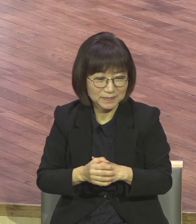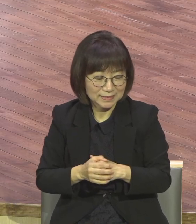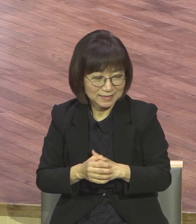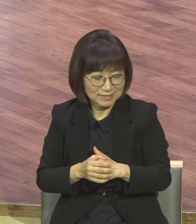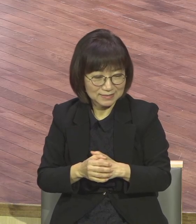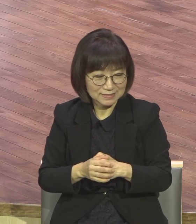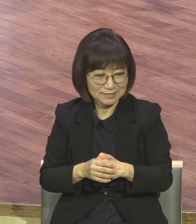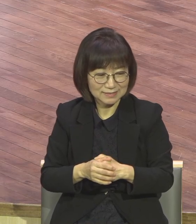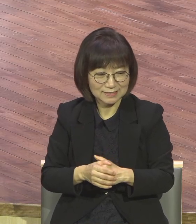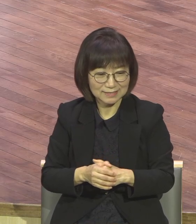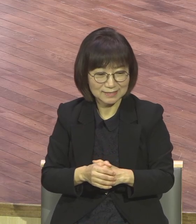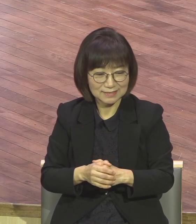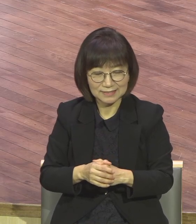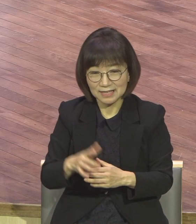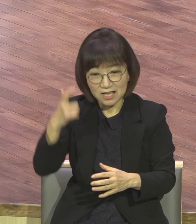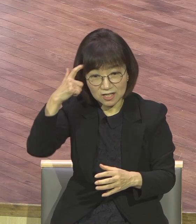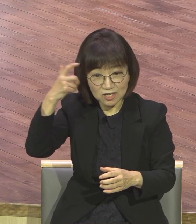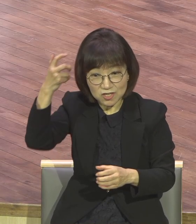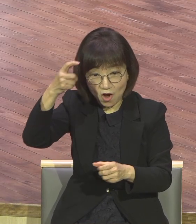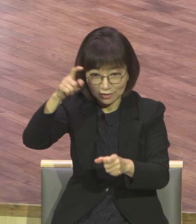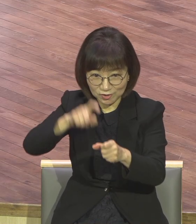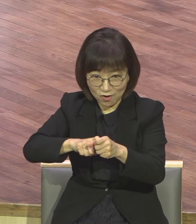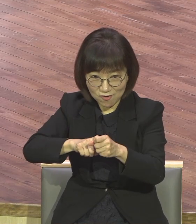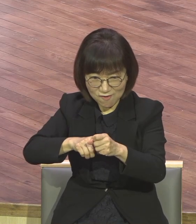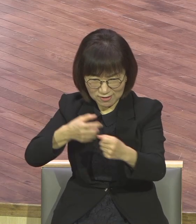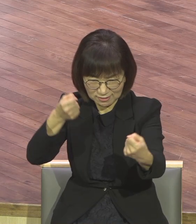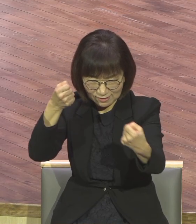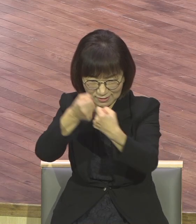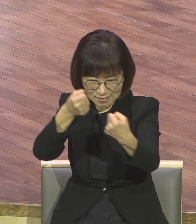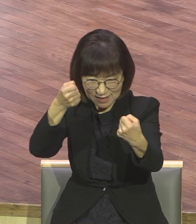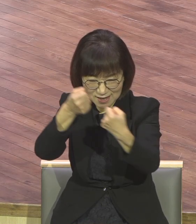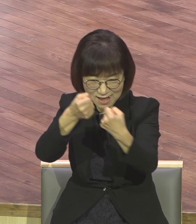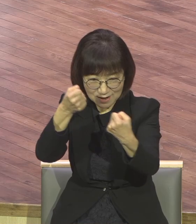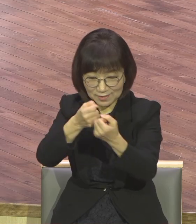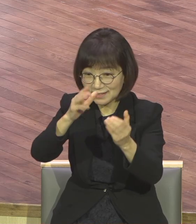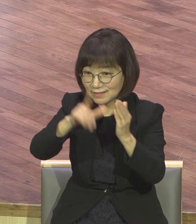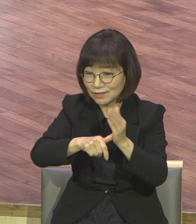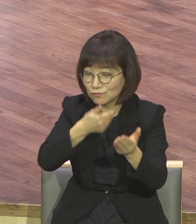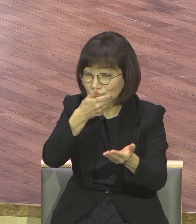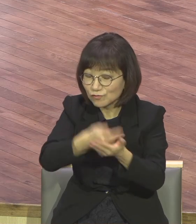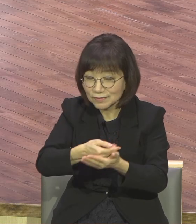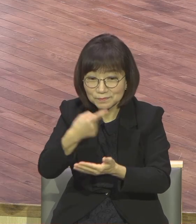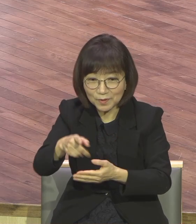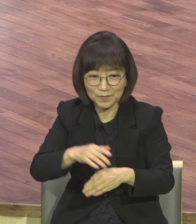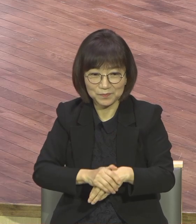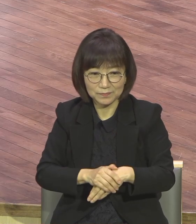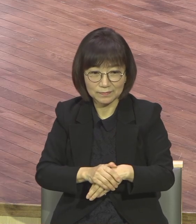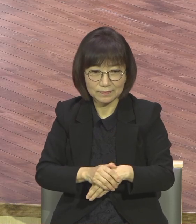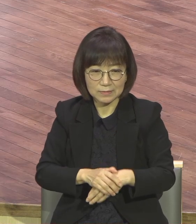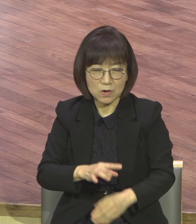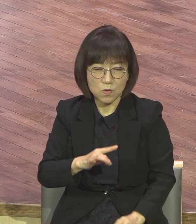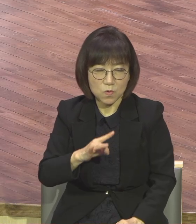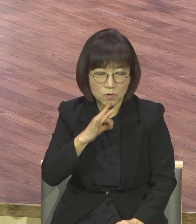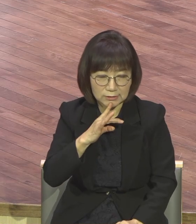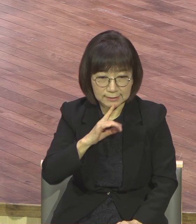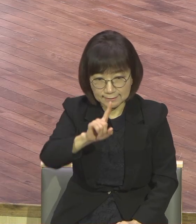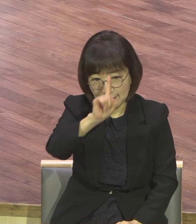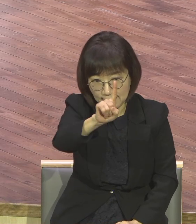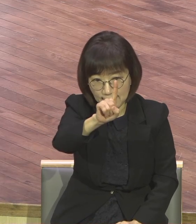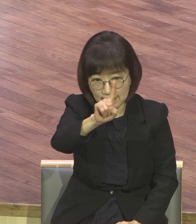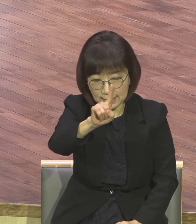영적 싸움의 핵심이 뭡니까? 영적 삶 핵심은 오직과 집중이에요.